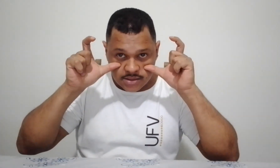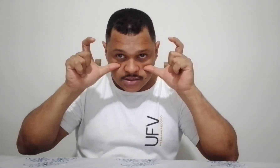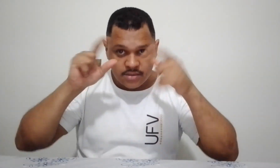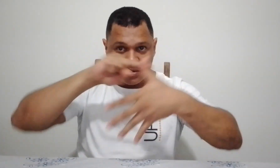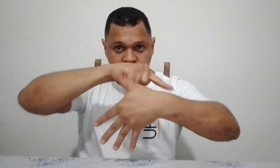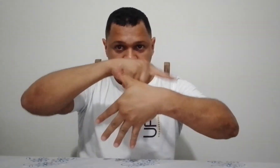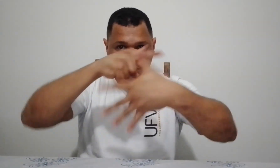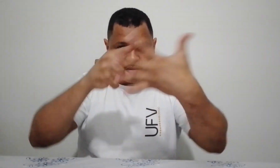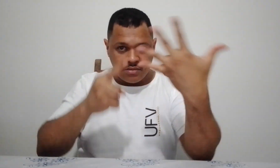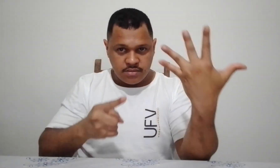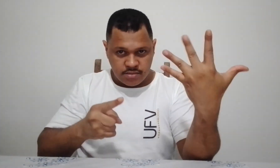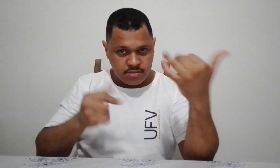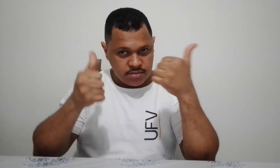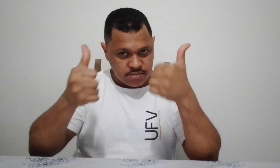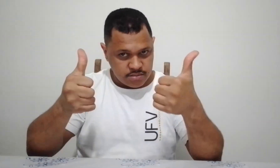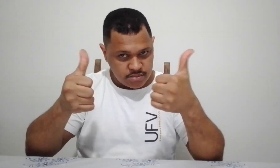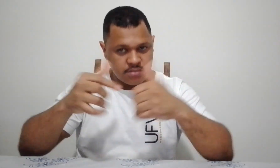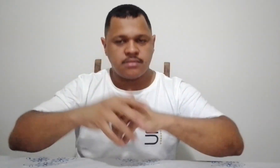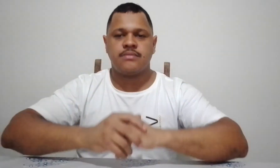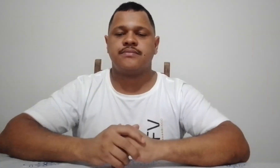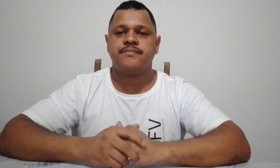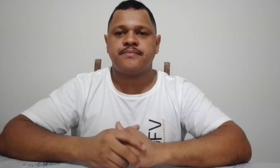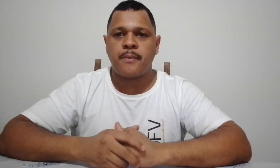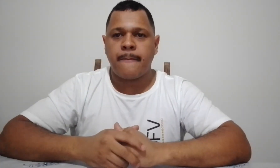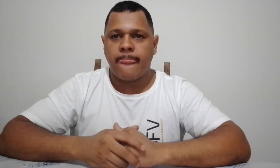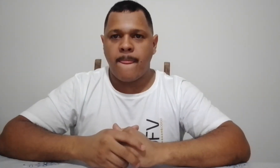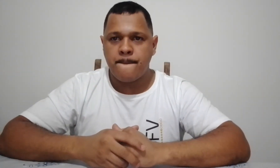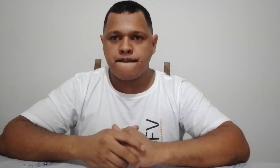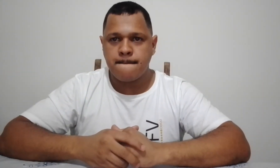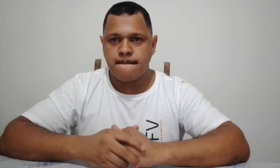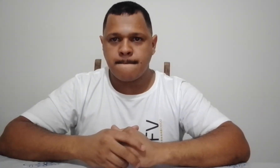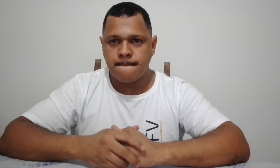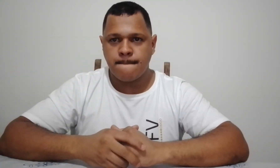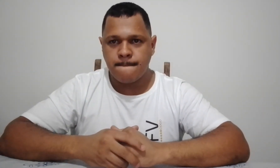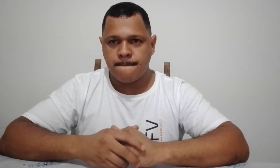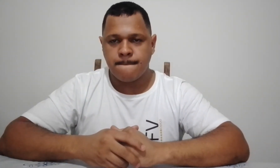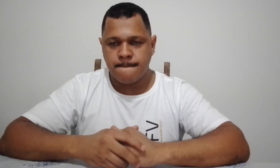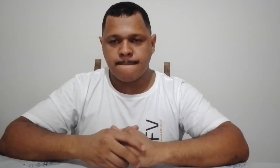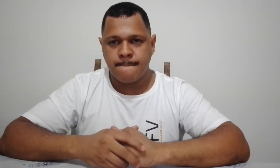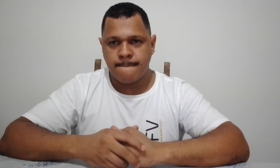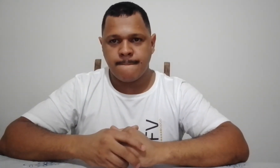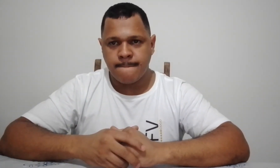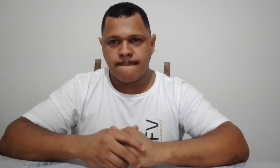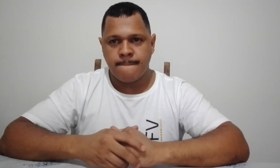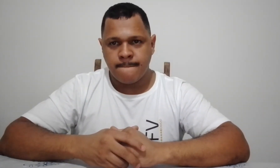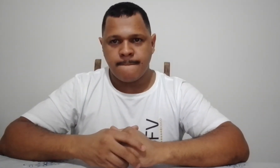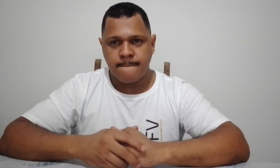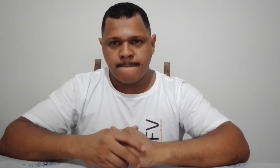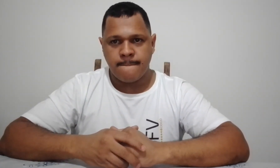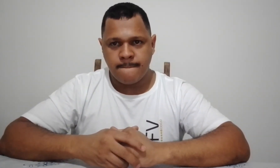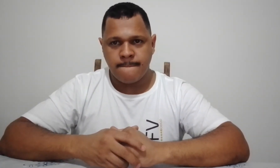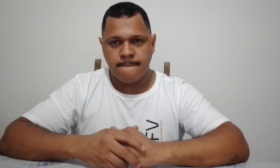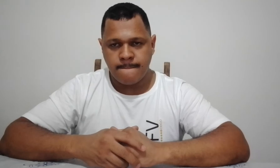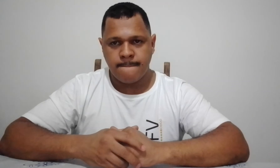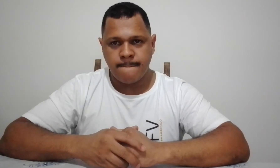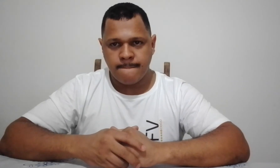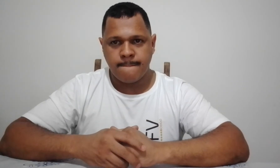mais XC. O XC tem o sinal negativo, por isso que alguns falam XL menos XC.